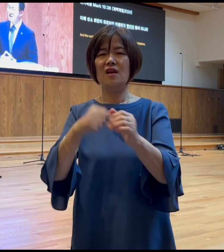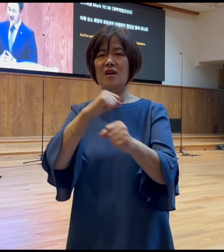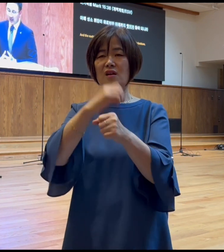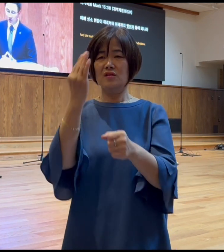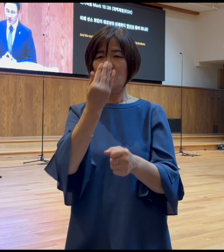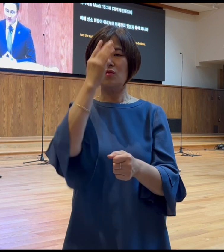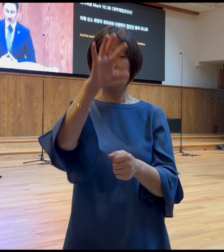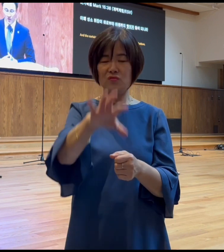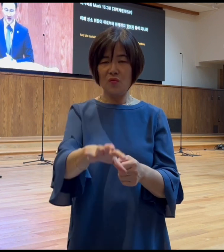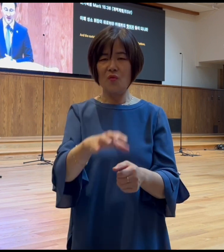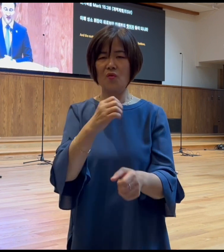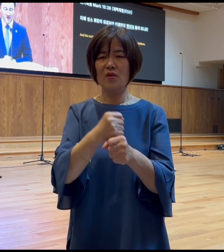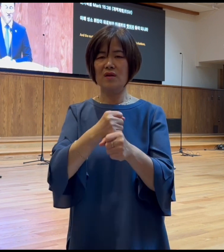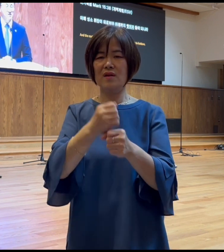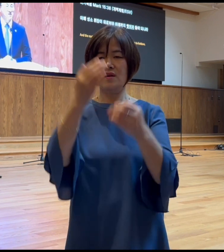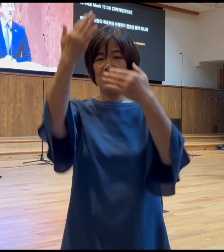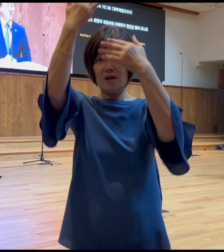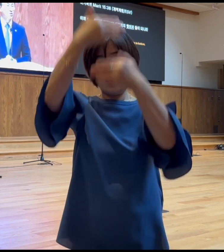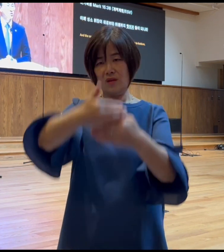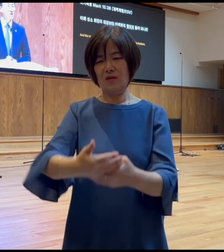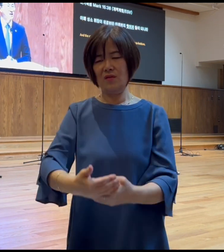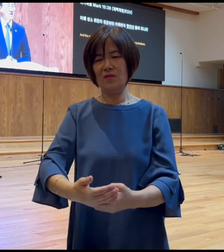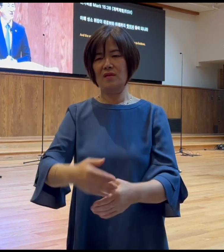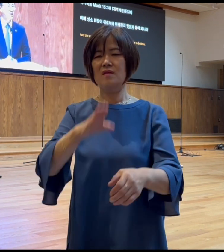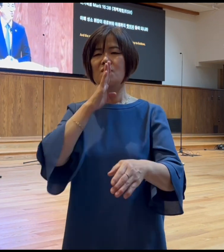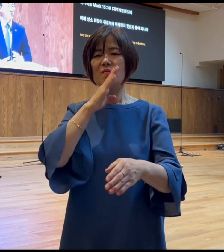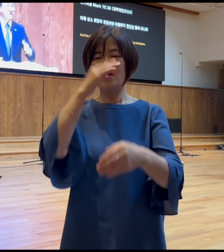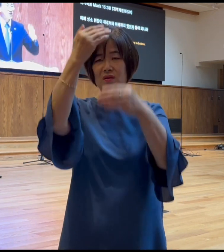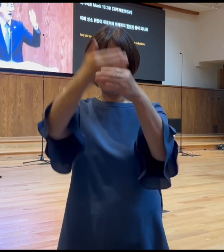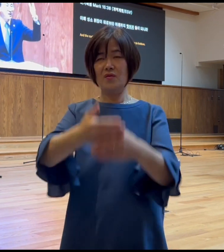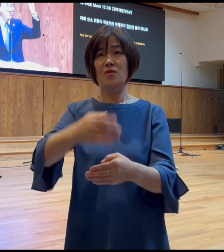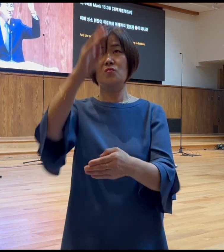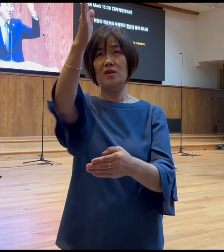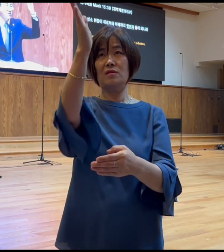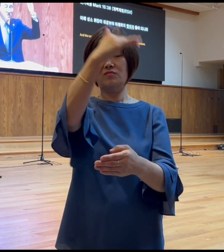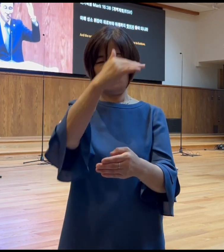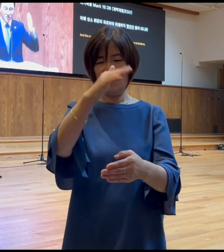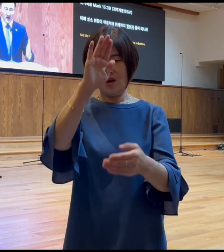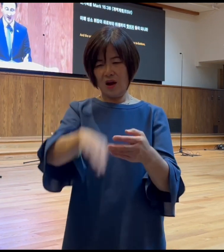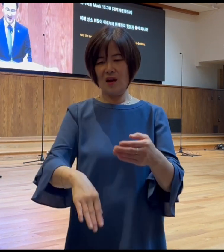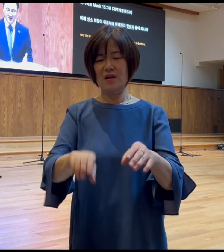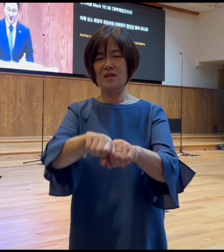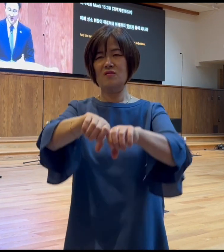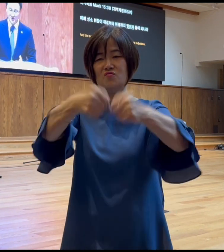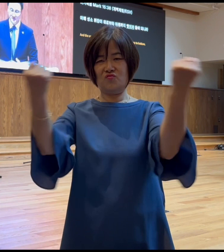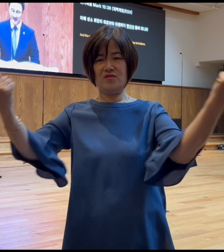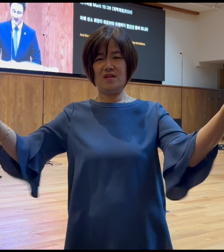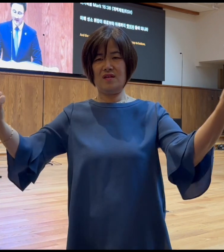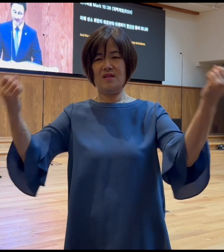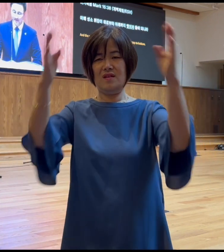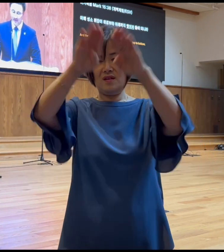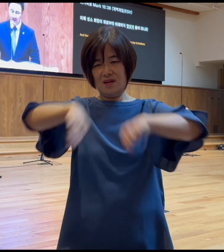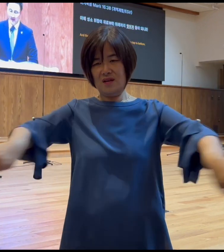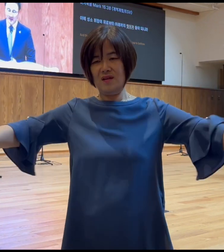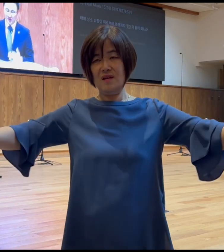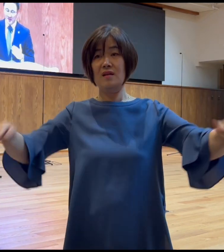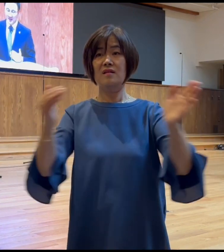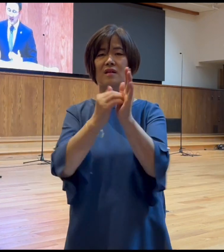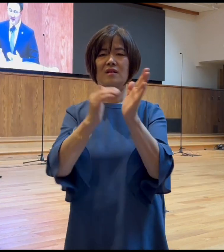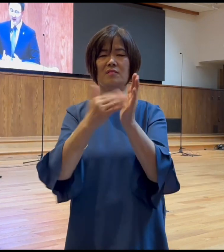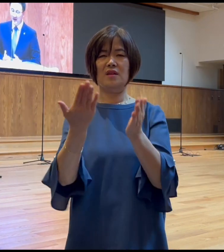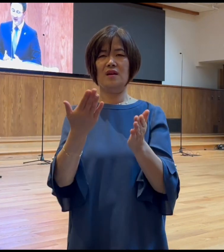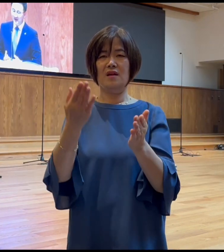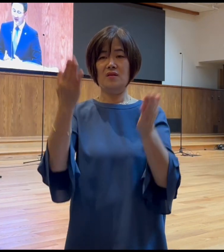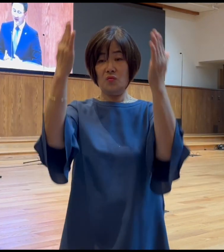지성소를 가로막고 있던 커튼, 곧 휘장이 위에서 아래로부터 쫙 찢어졌습니다. 이